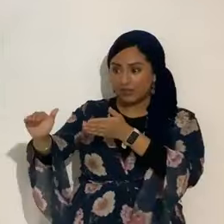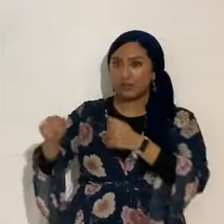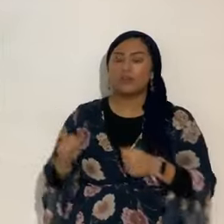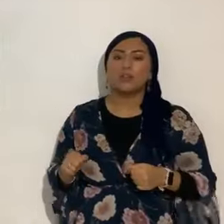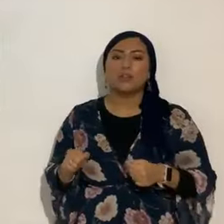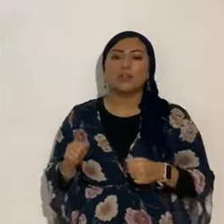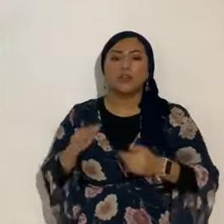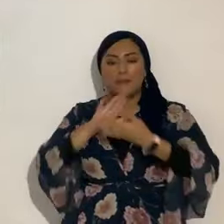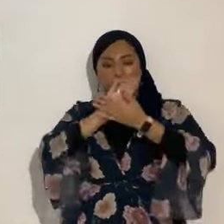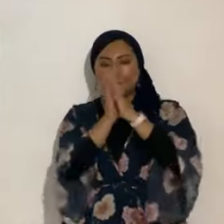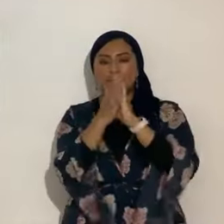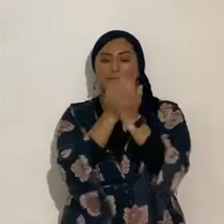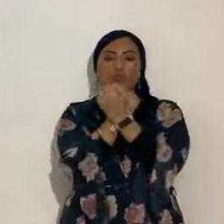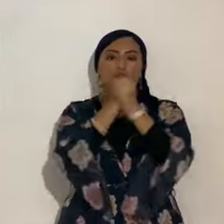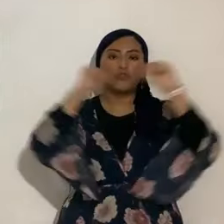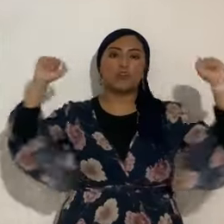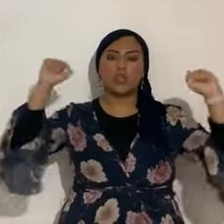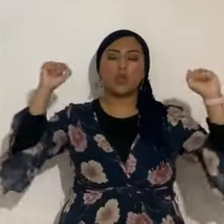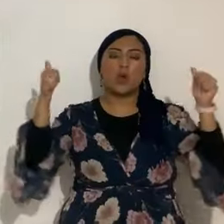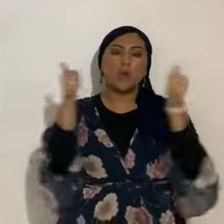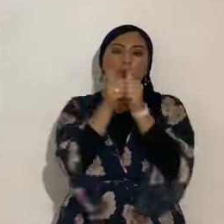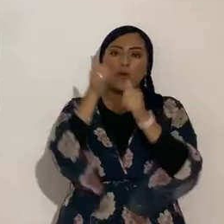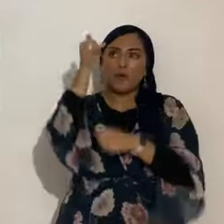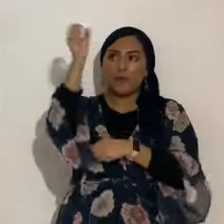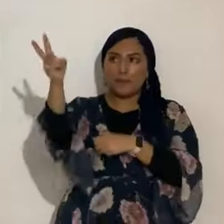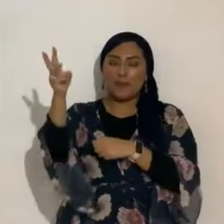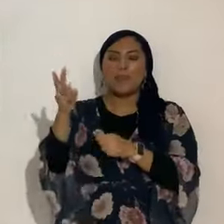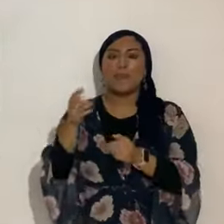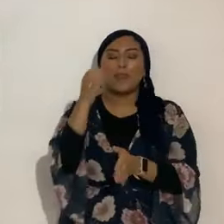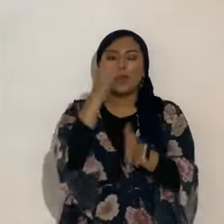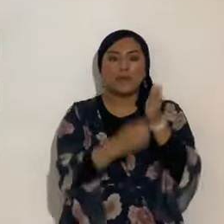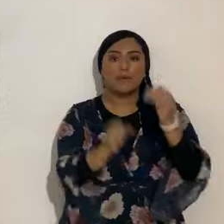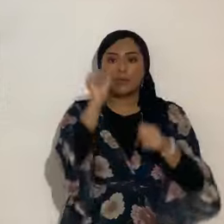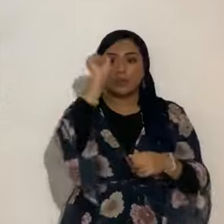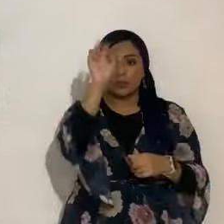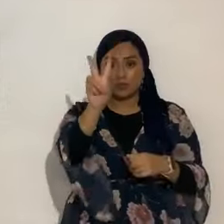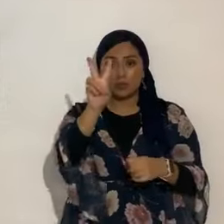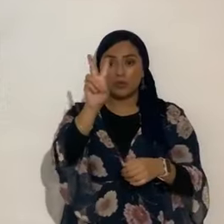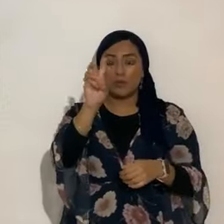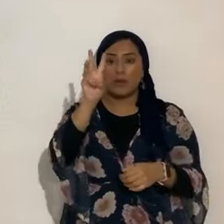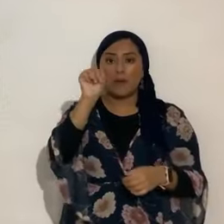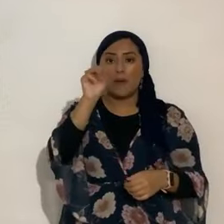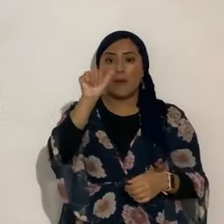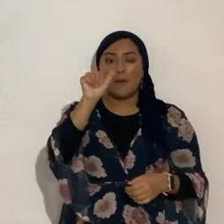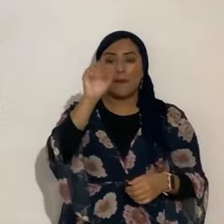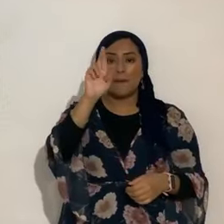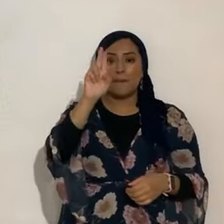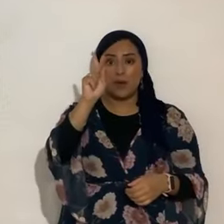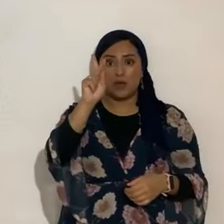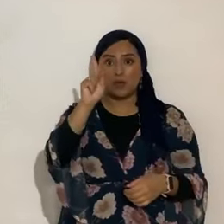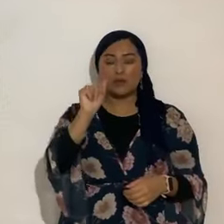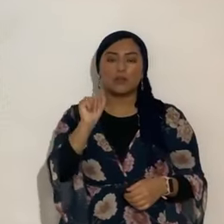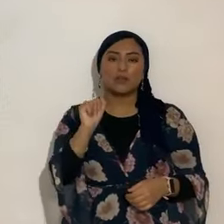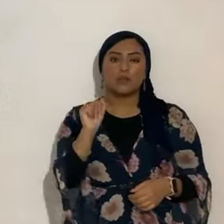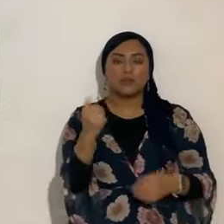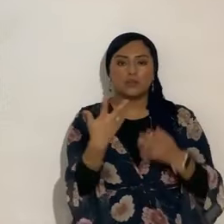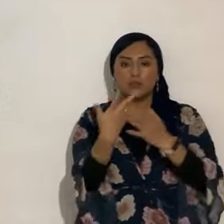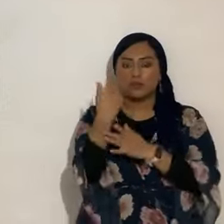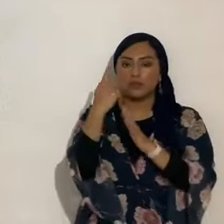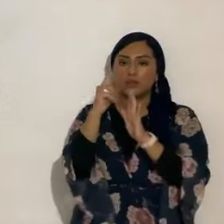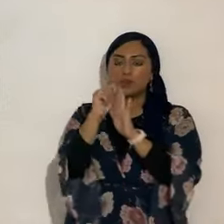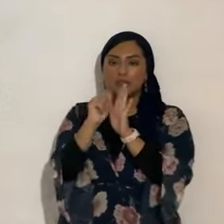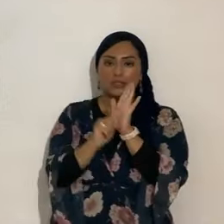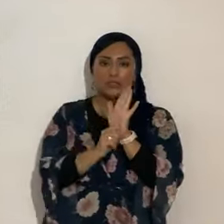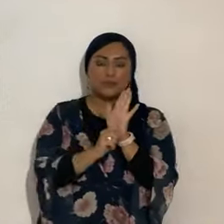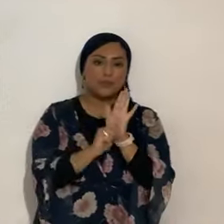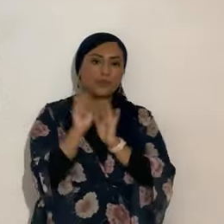entonces somos libres en Yahshua Mashiach. En el capítulo 2, nos vamos para allá de Marcos, de la Besorá, el